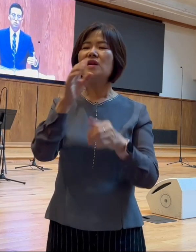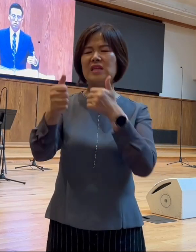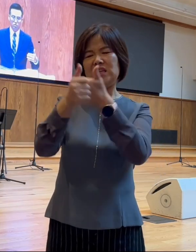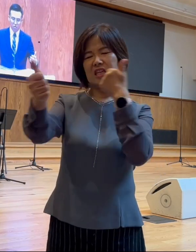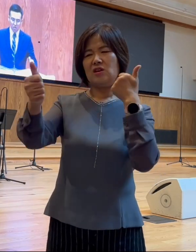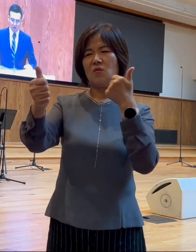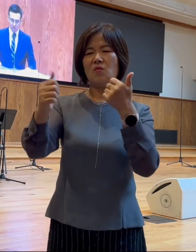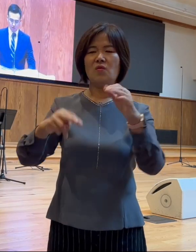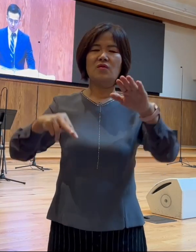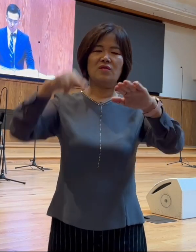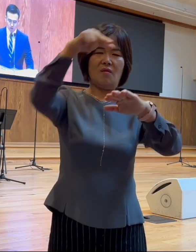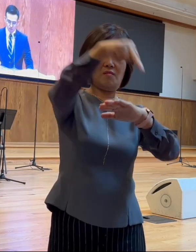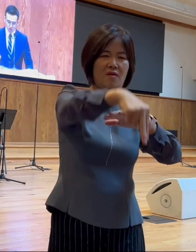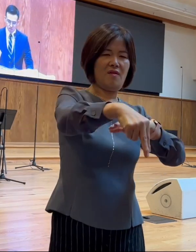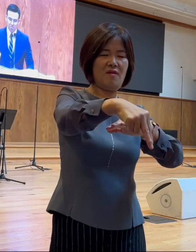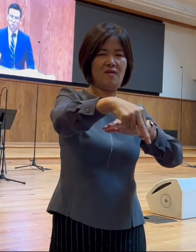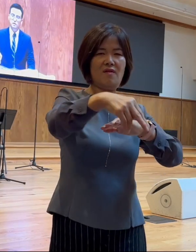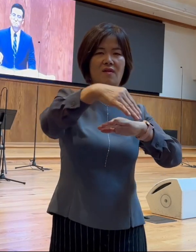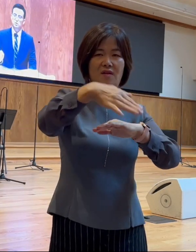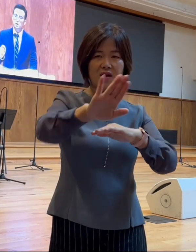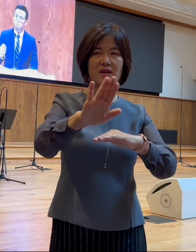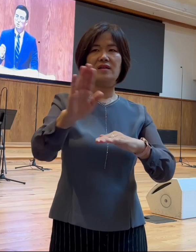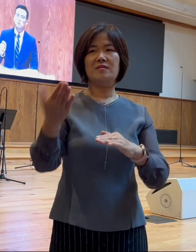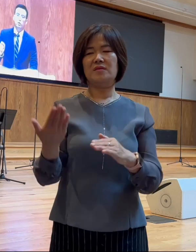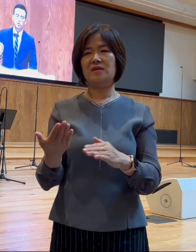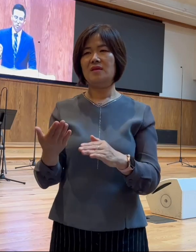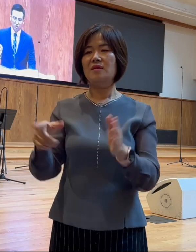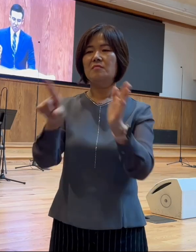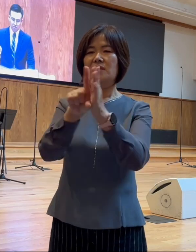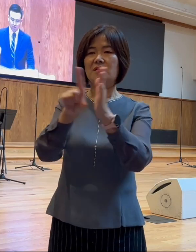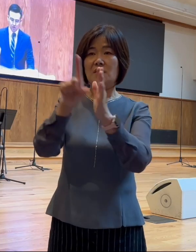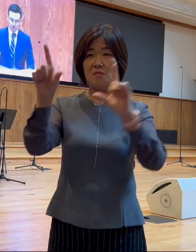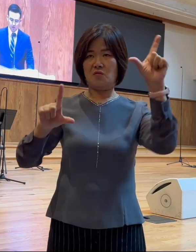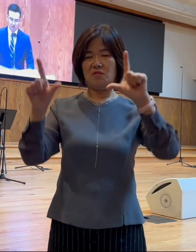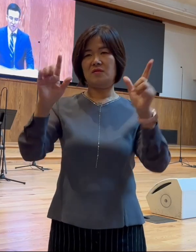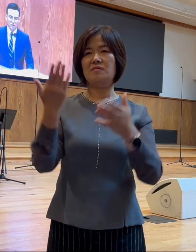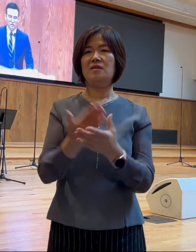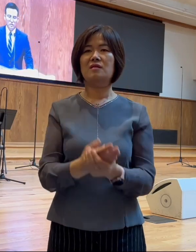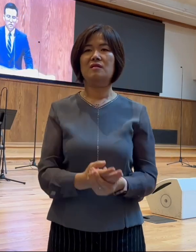이기고 넘어가는 것이죠. 이게 믿음입니다. 이게 믿음의 원형이에요.